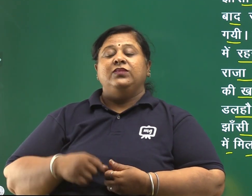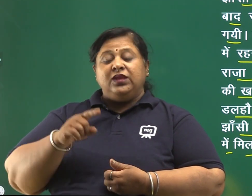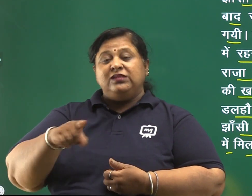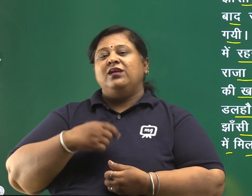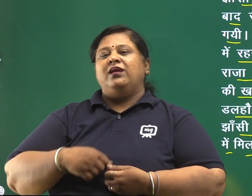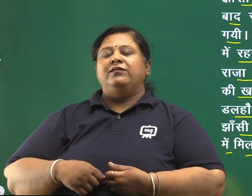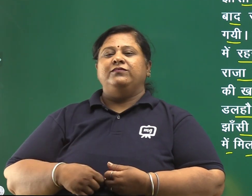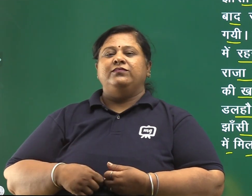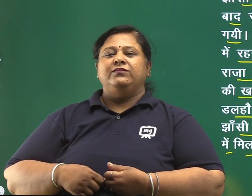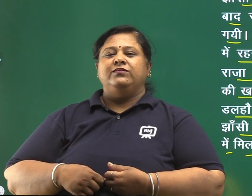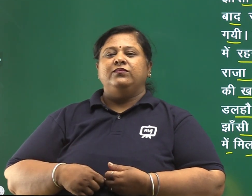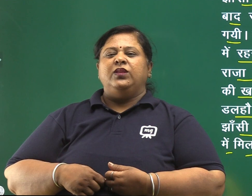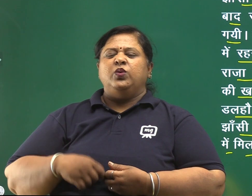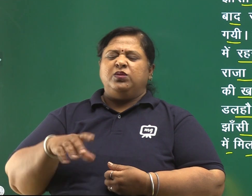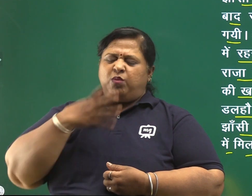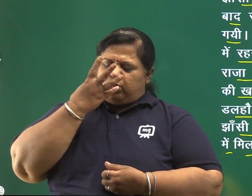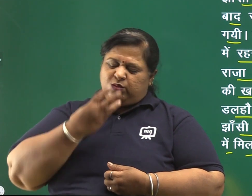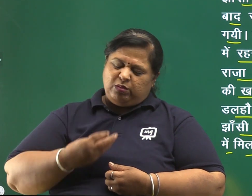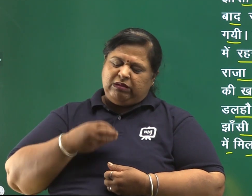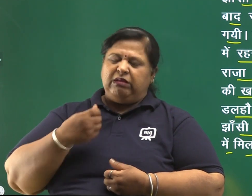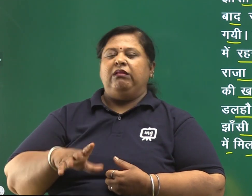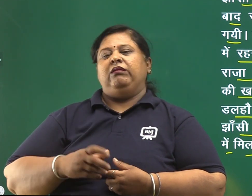इसलिए बहुत दुखी रहने लगी।